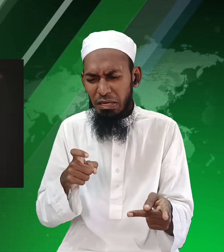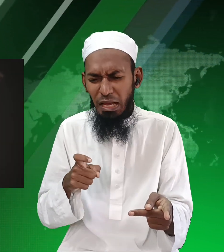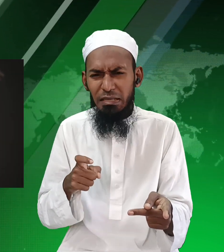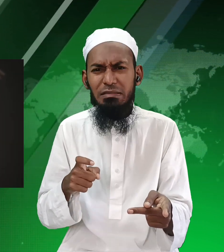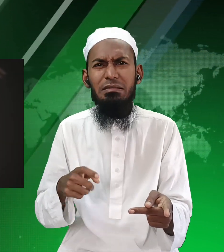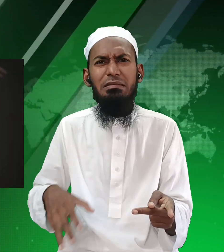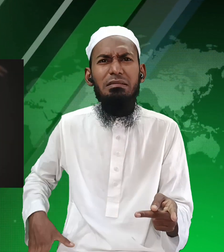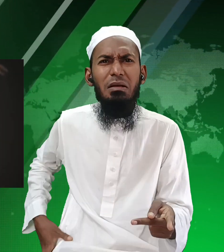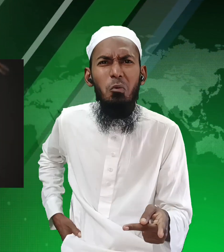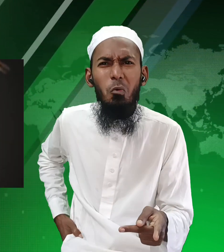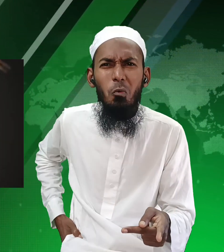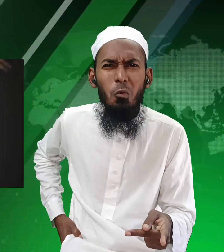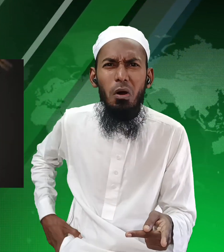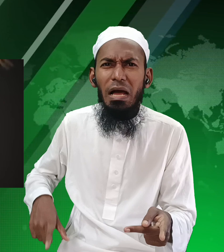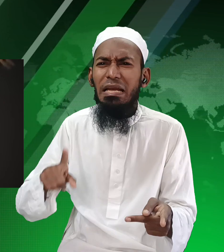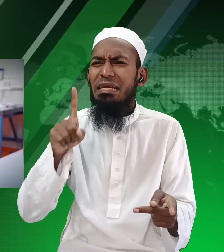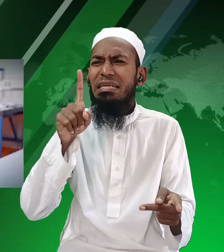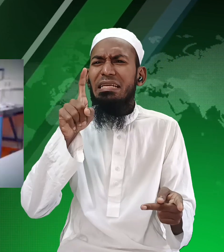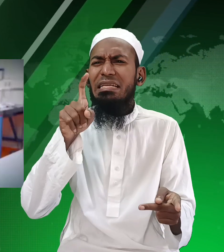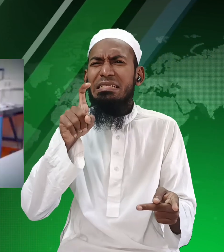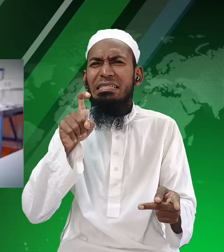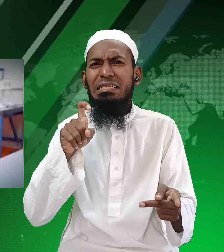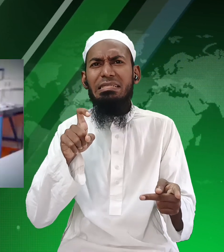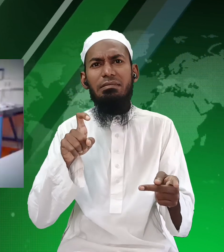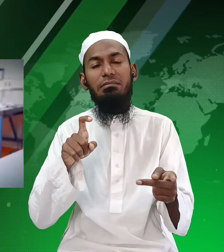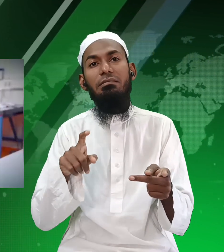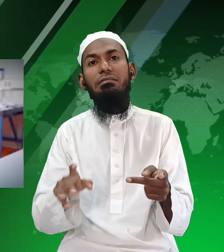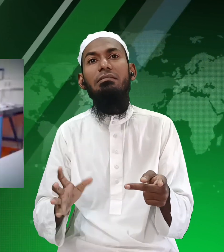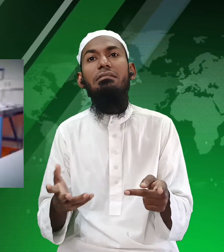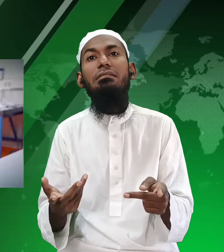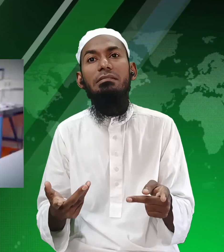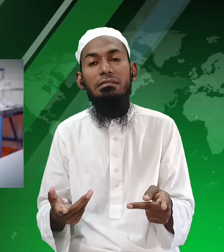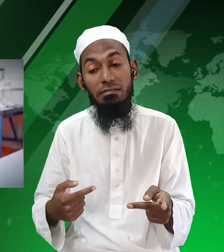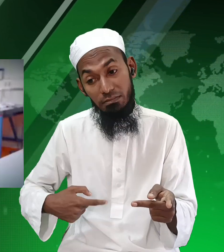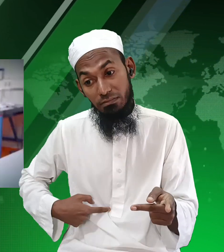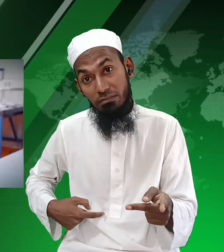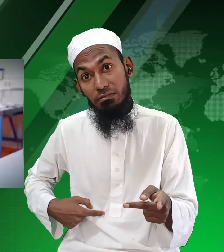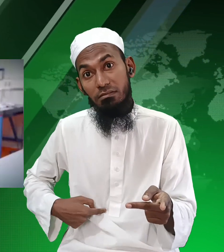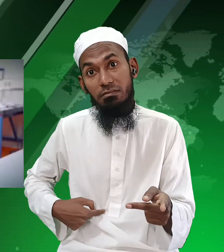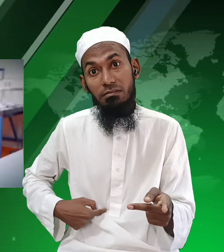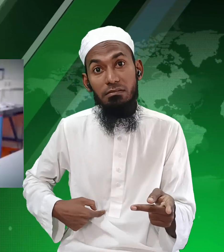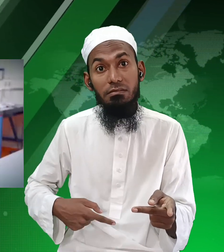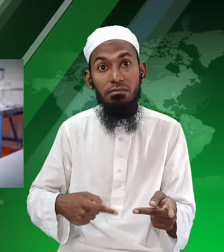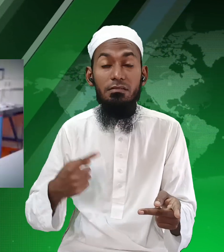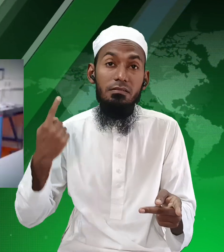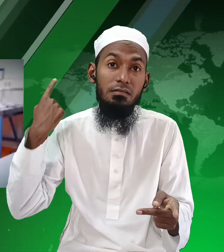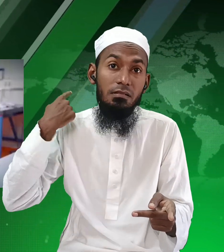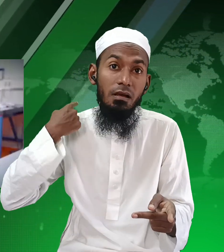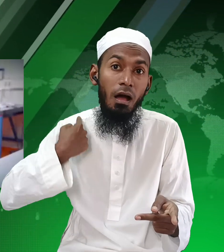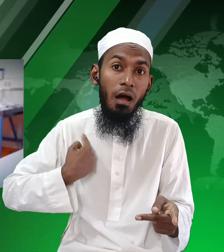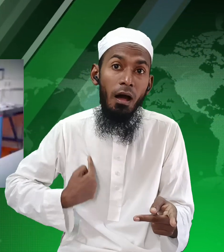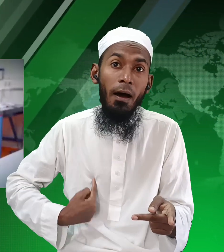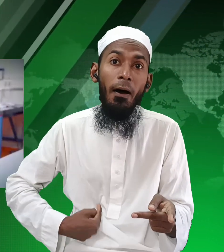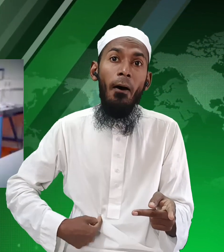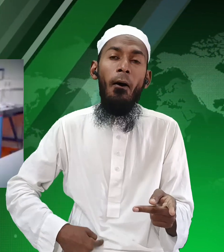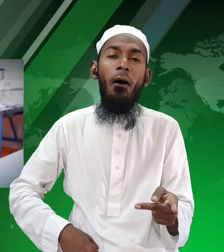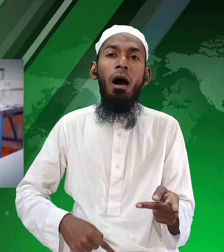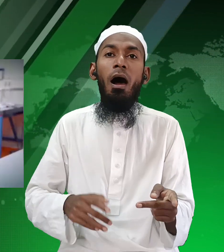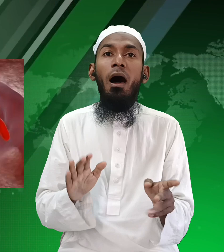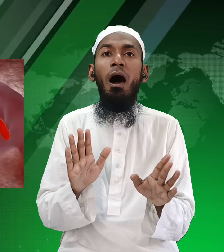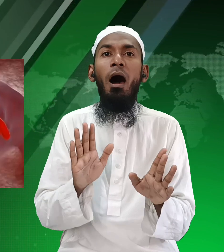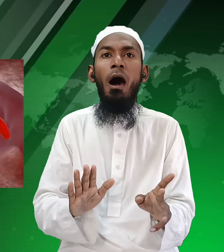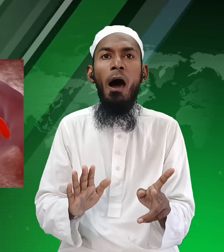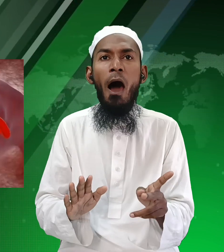বা মাংসপেশিতে টান লেগেছে, এগুলো বলে থাকি। এটা হওয়ার কারণ কি? কিডনির একটা গুরুত্বপূর্ণ কাজ হচ্ছে শরীরে ইলেকট্রোলাইটের একটা ব্যালেন্স